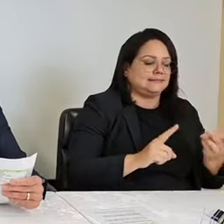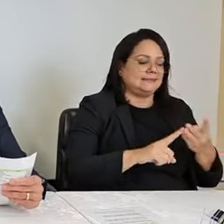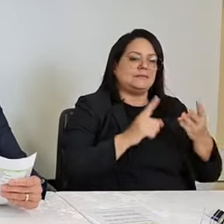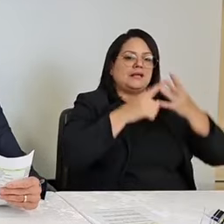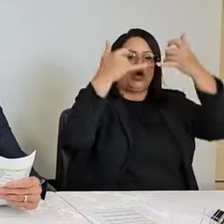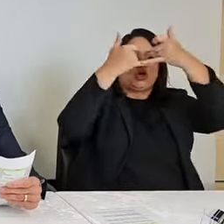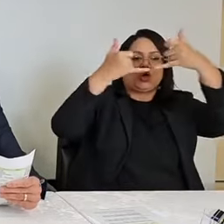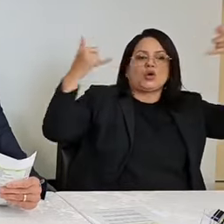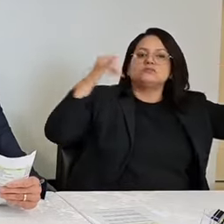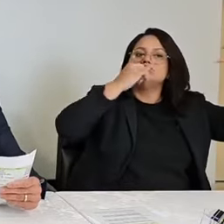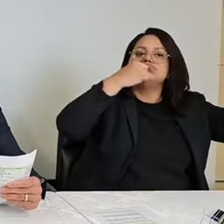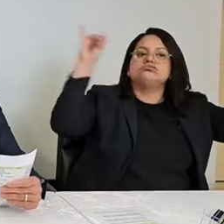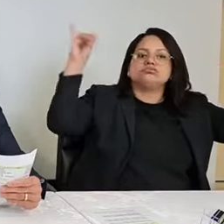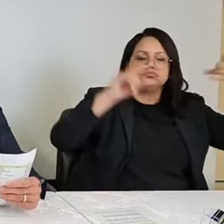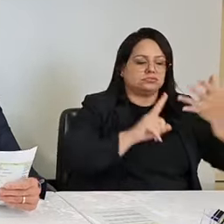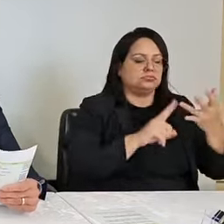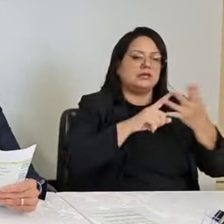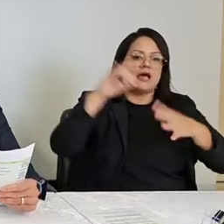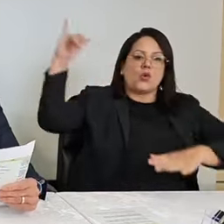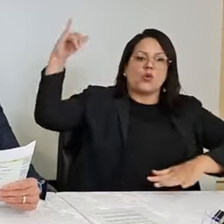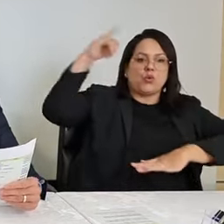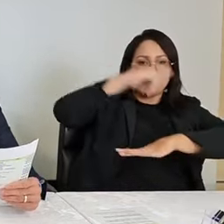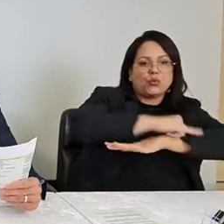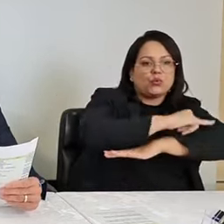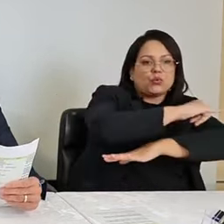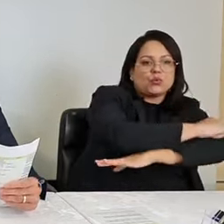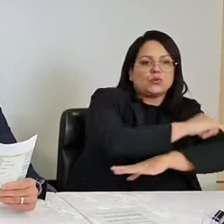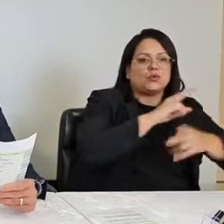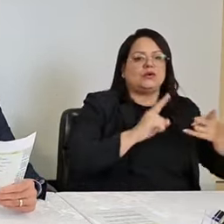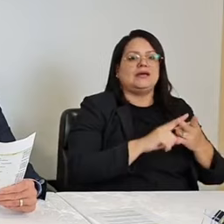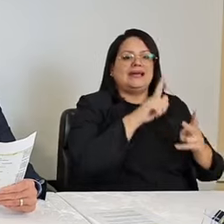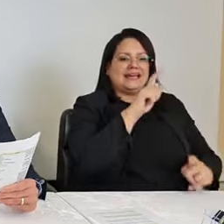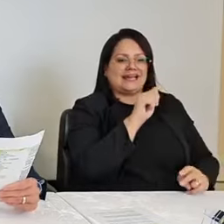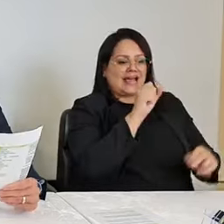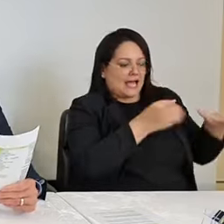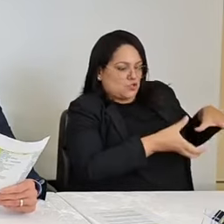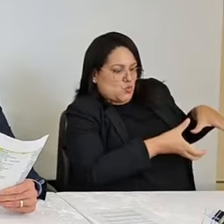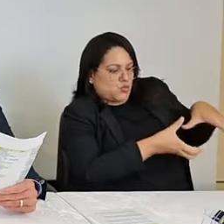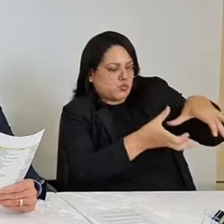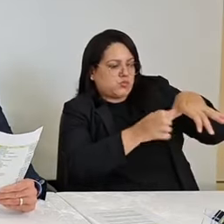energia, aeroportos, gasodutos,